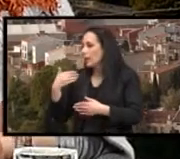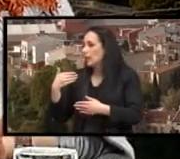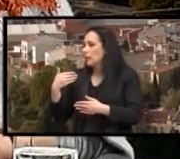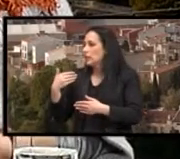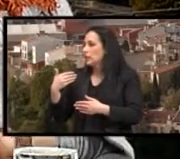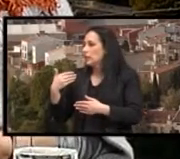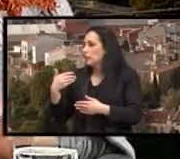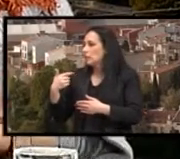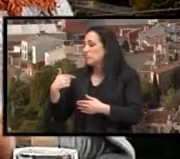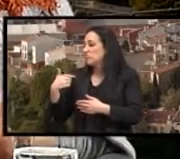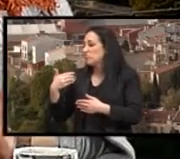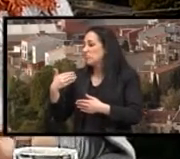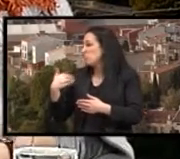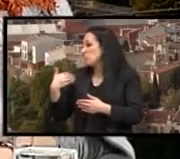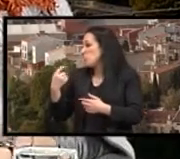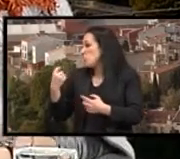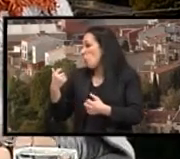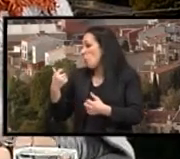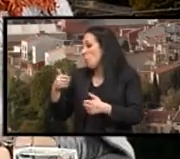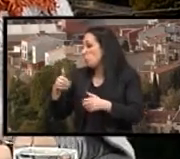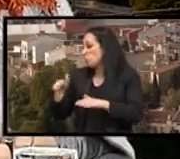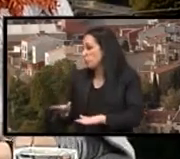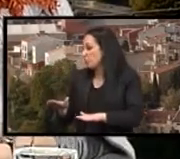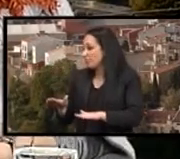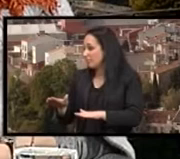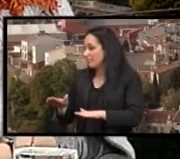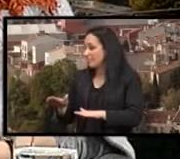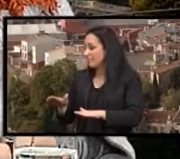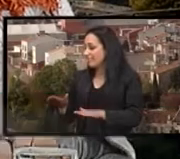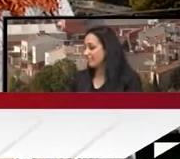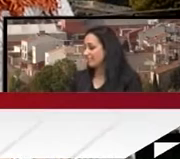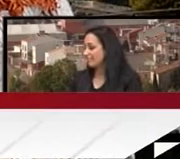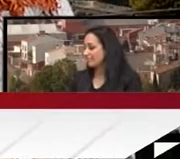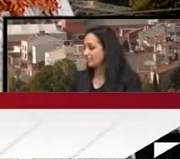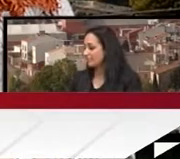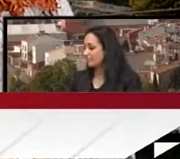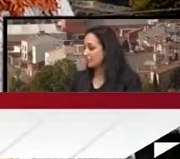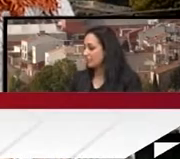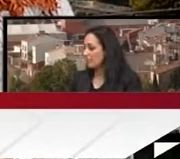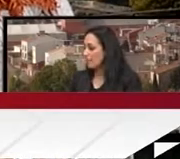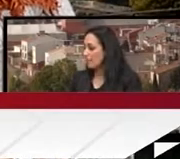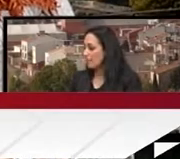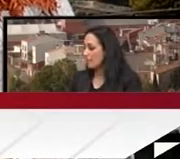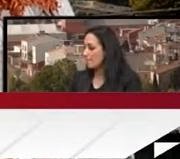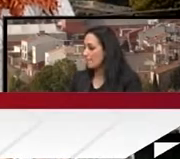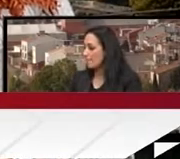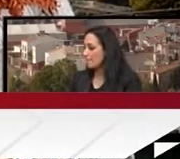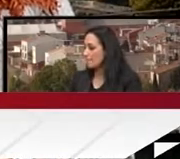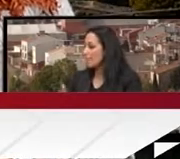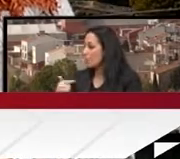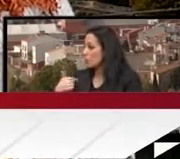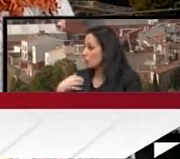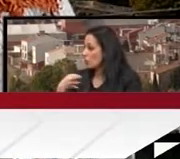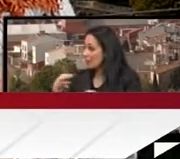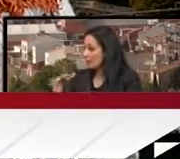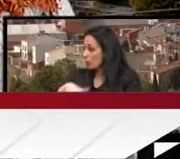miqueta... Parada. Allò parada, sí. Vaig estar durant, des de que vaig vindre a